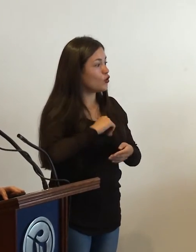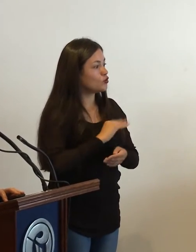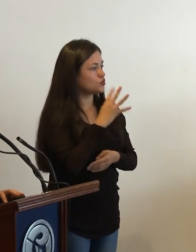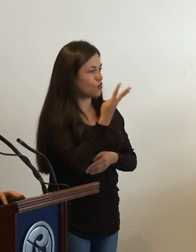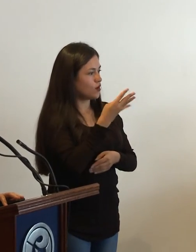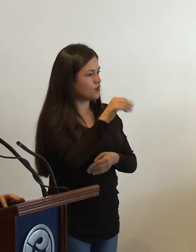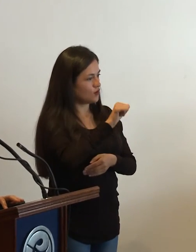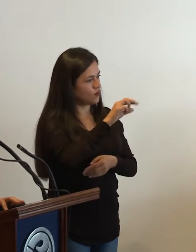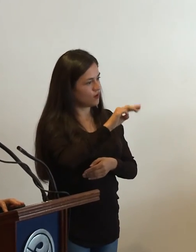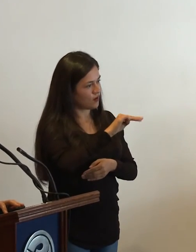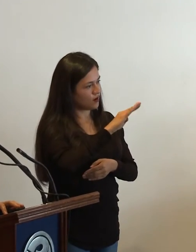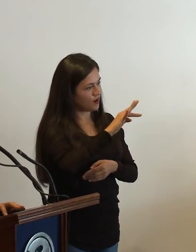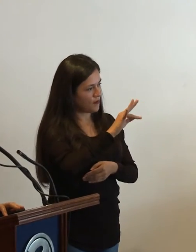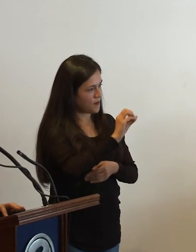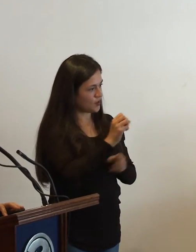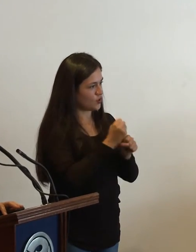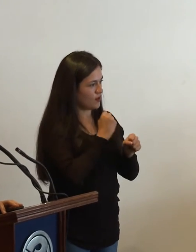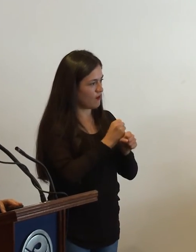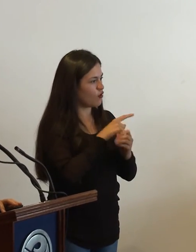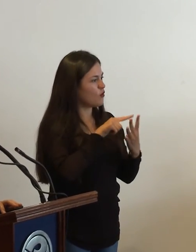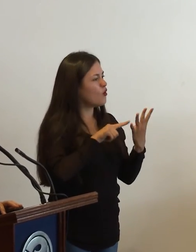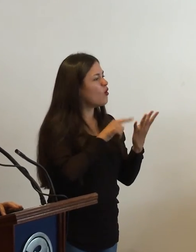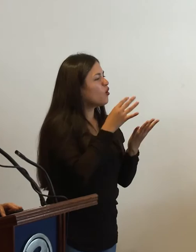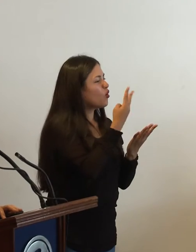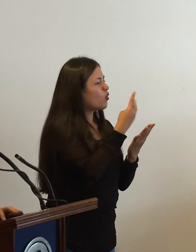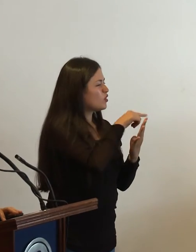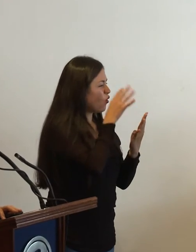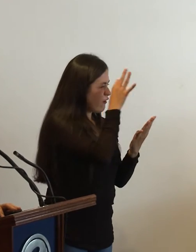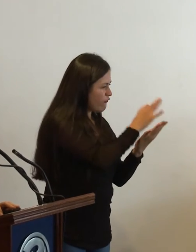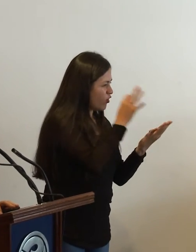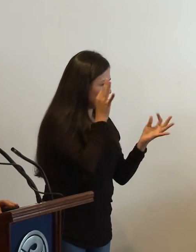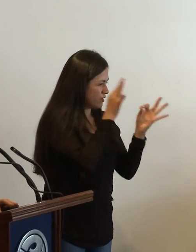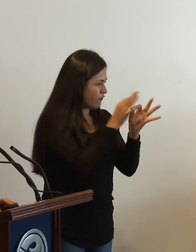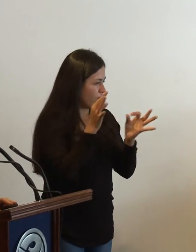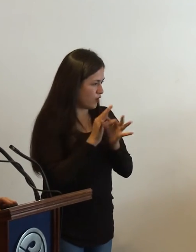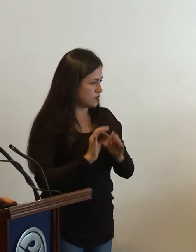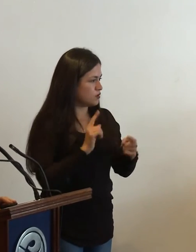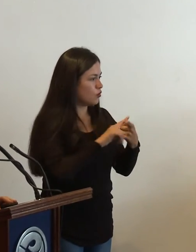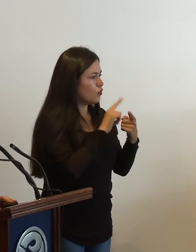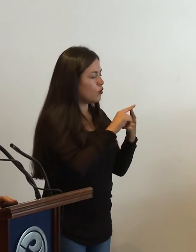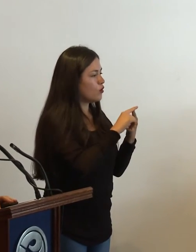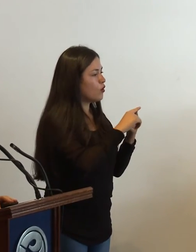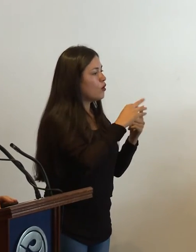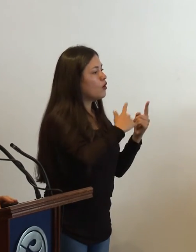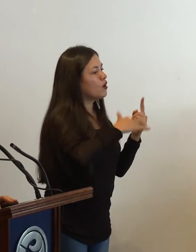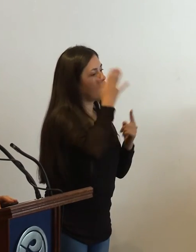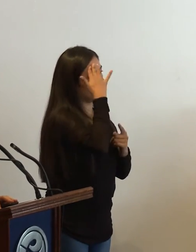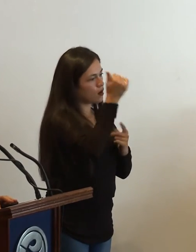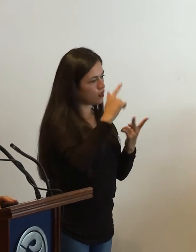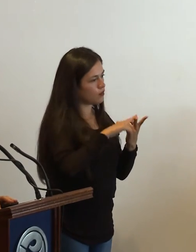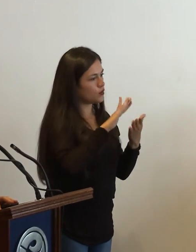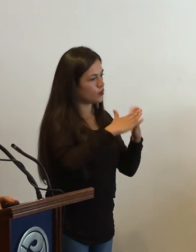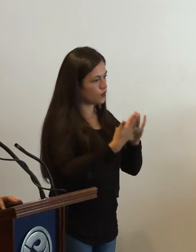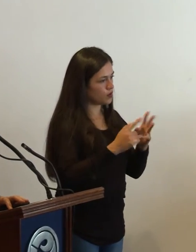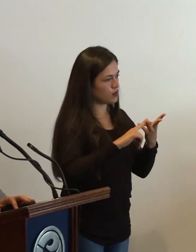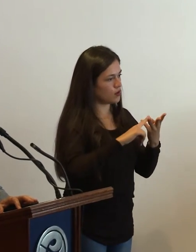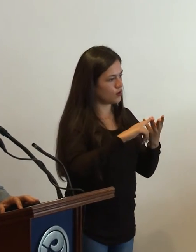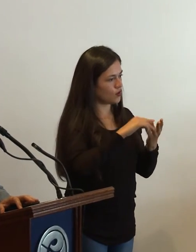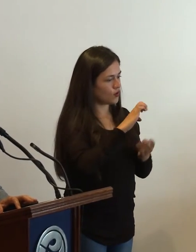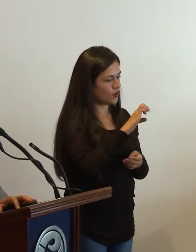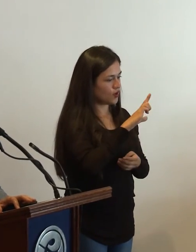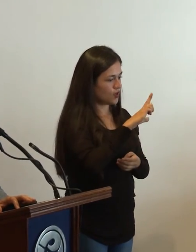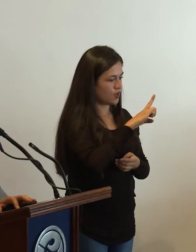de trabajo: el ámbito comunitario, el ámbito escolar, el ámbito académico y el ámbito